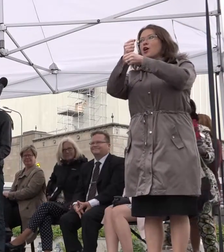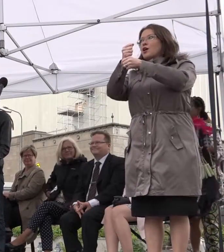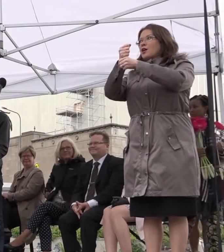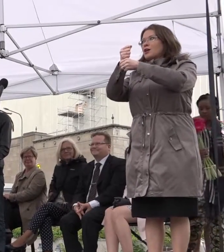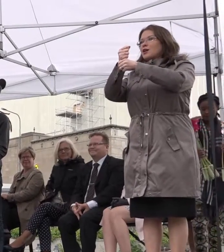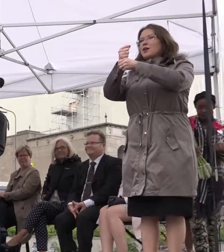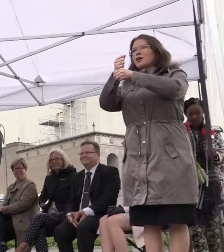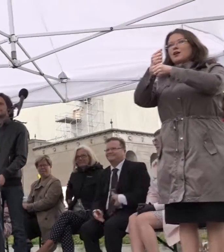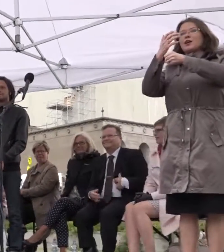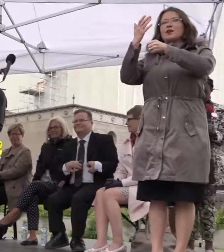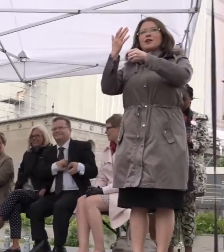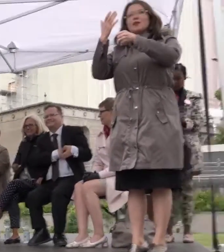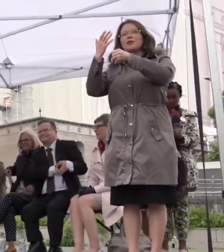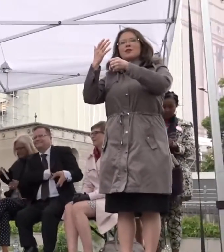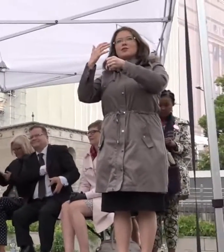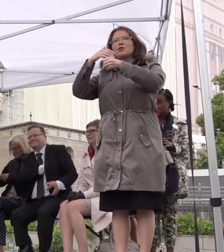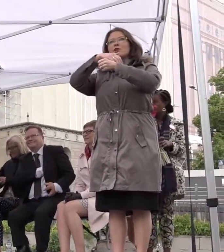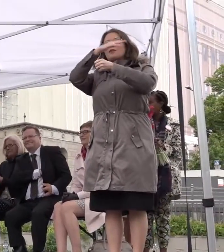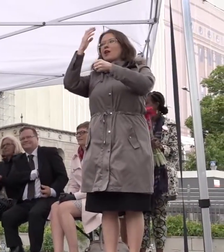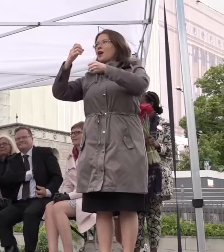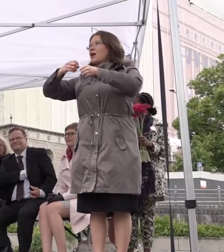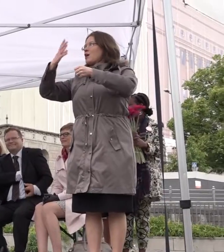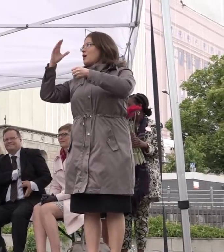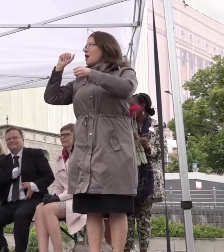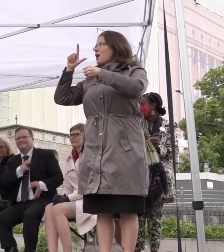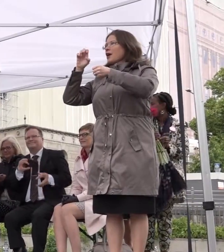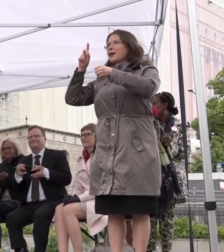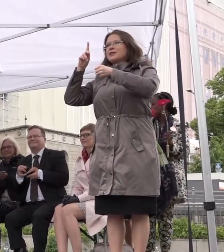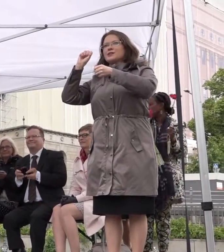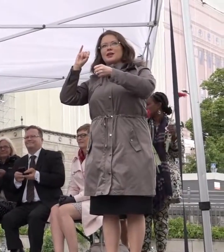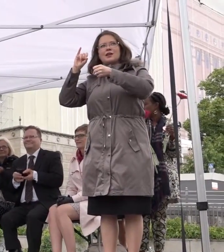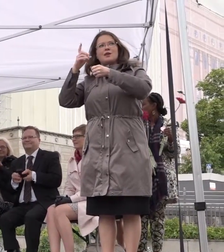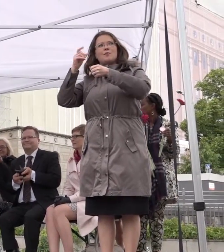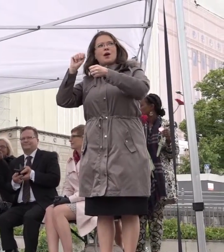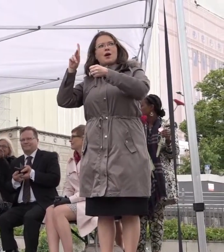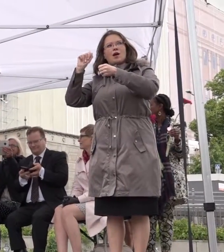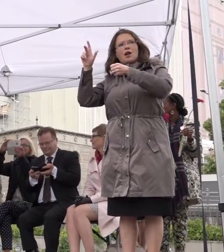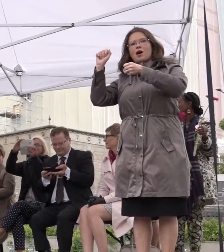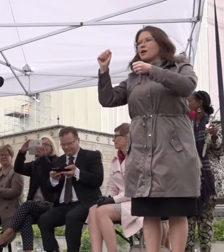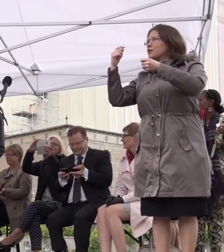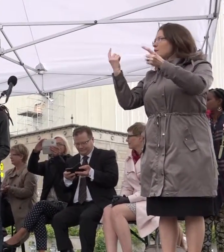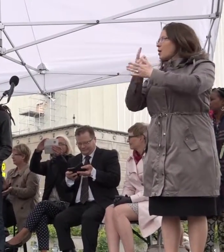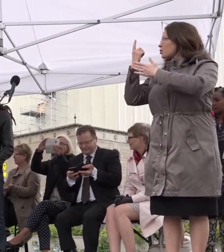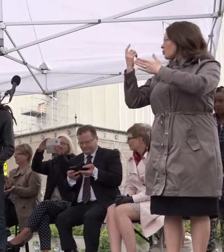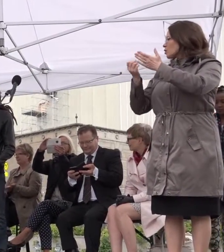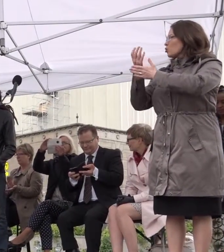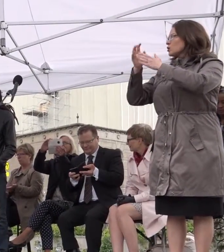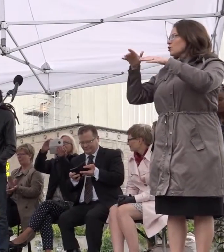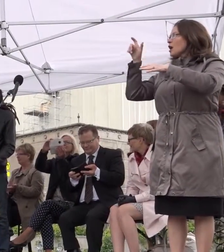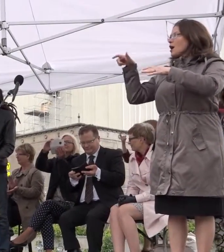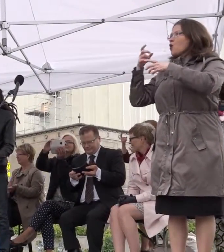Lähetämme ne tervehdykseksi taivaalle. Aleksi Pahkala, joka on tuottanut tätä tapahtumaa, huutaa kohta